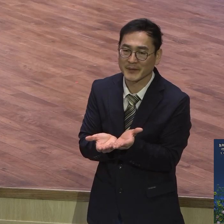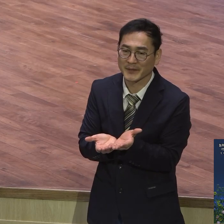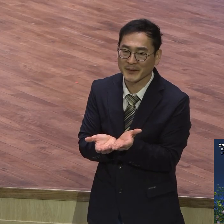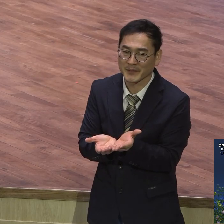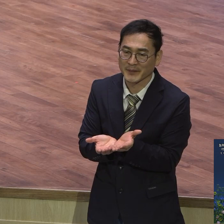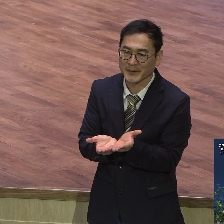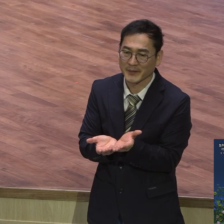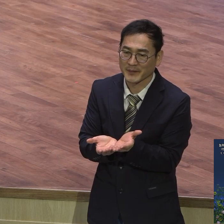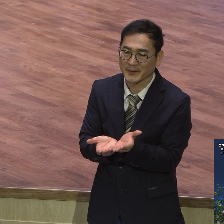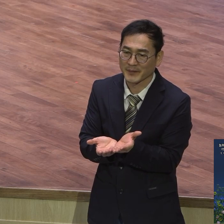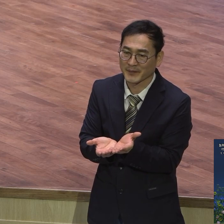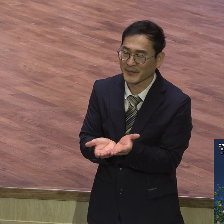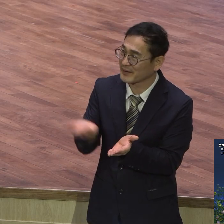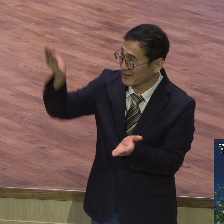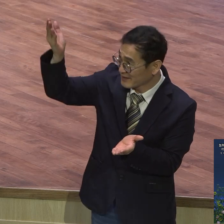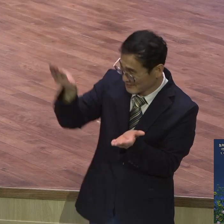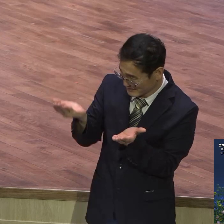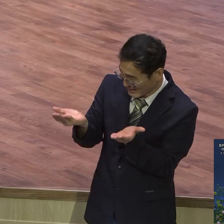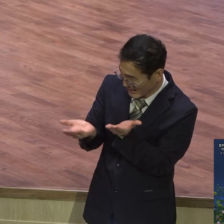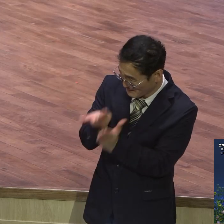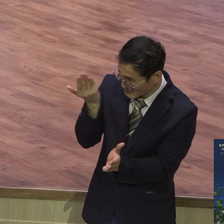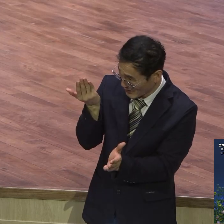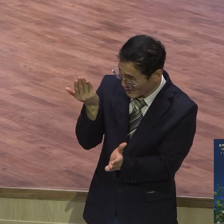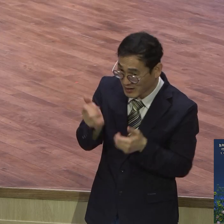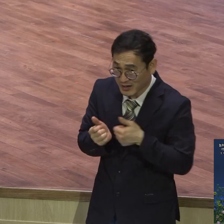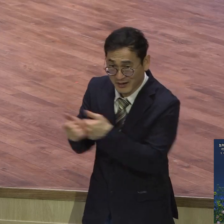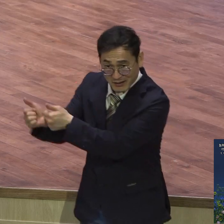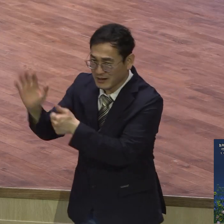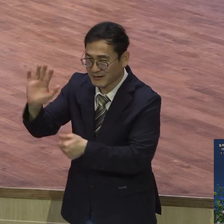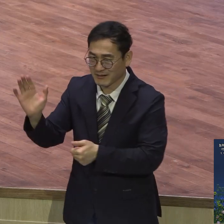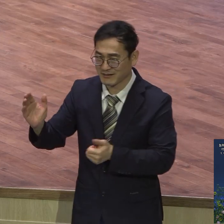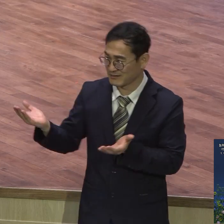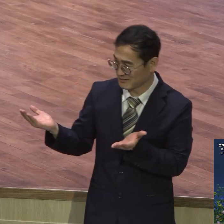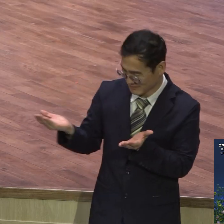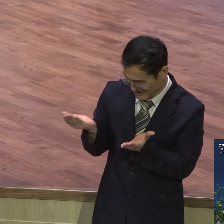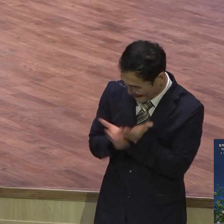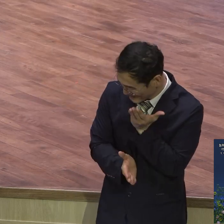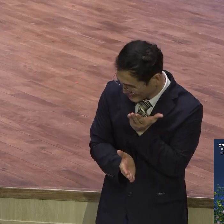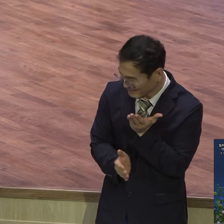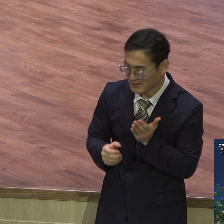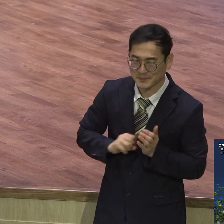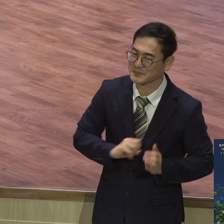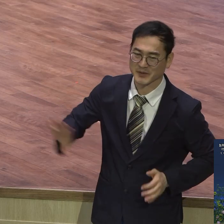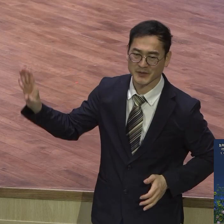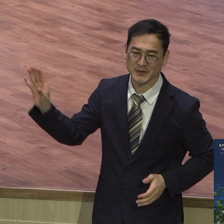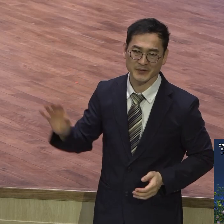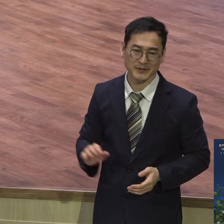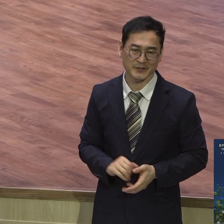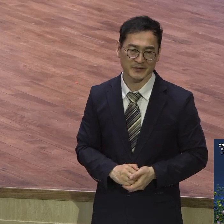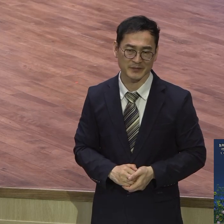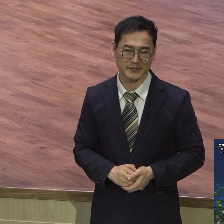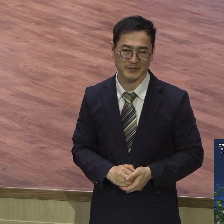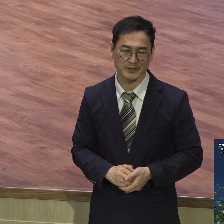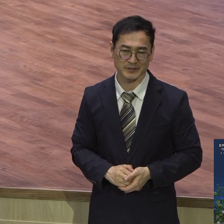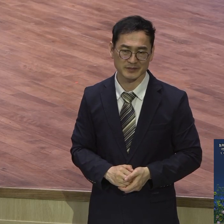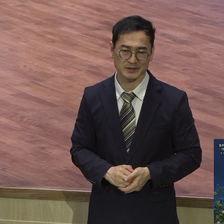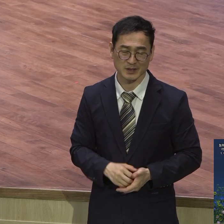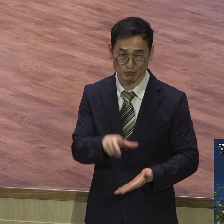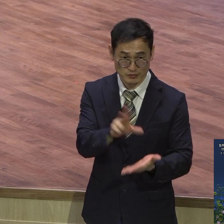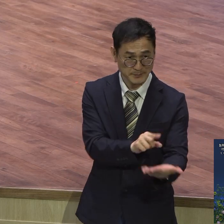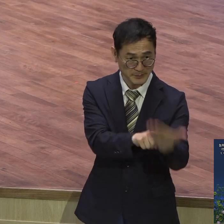받아들이고 안 맞으면 안 받아들여. 결국은 뭐요? 문제 사건 앞만 서면 부정적입니다.